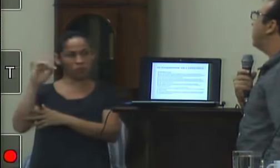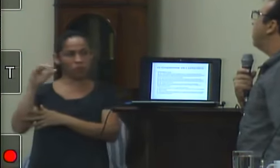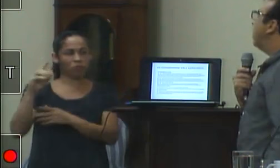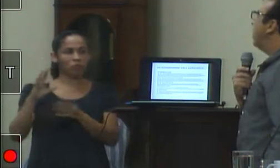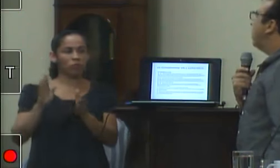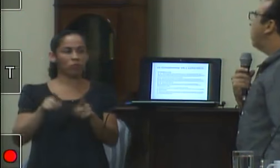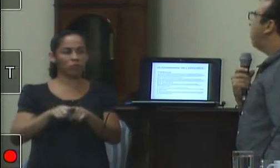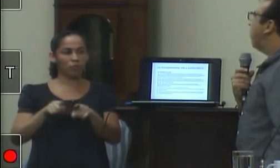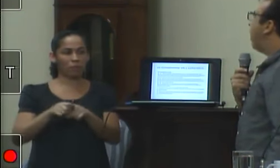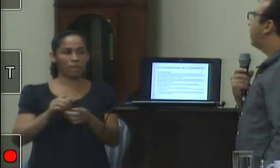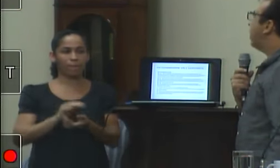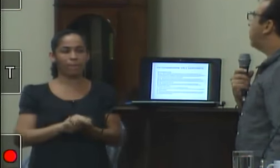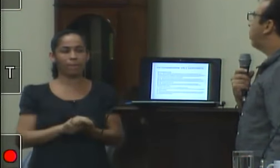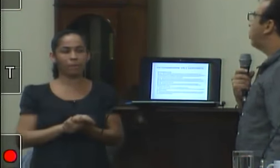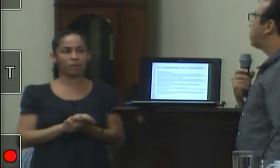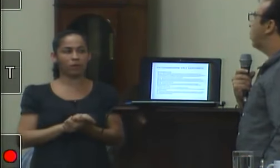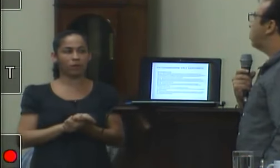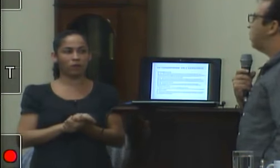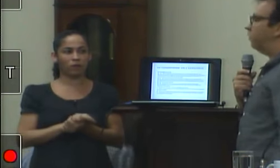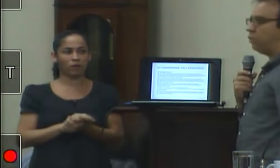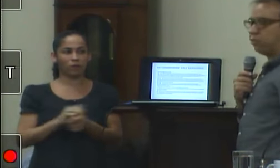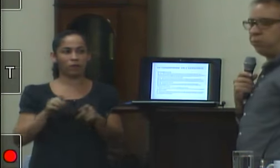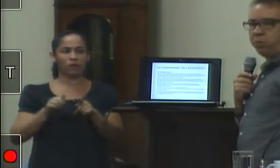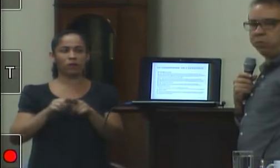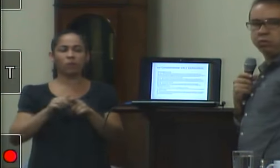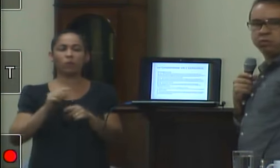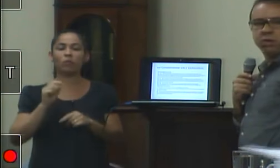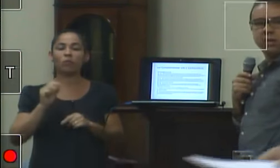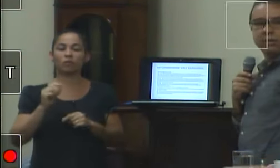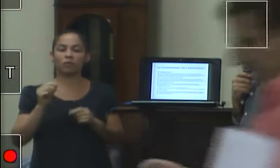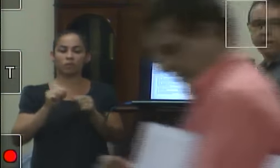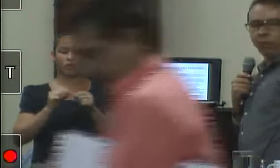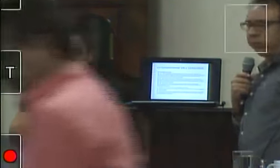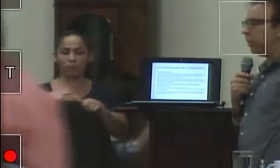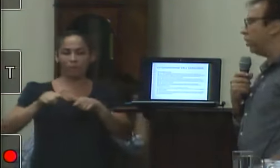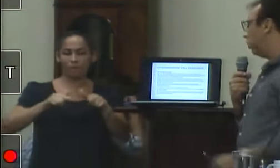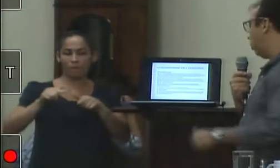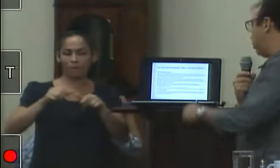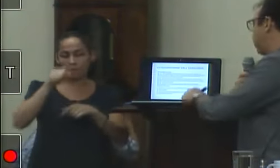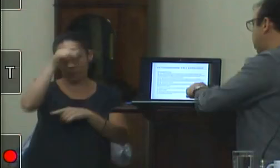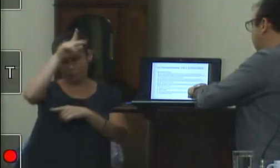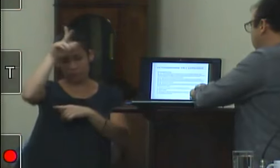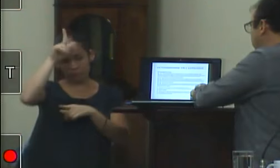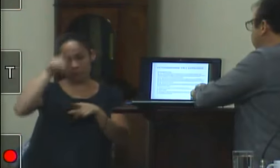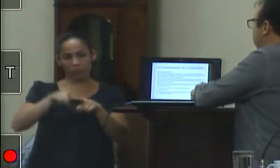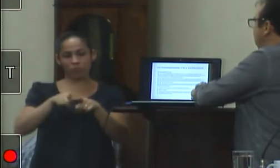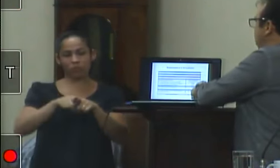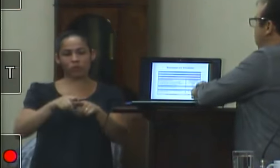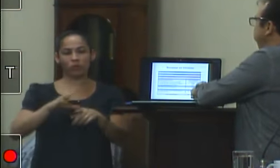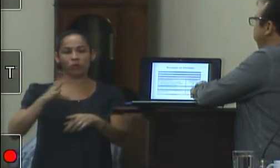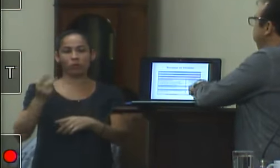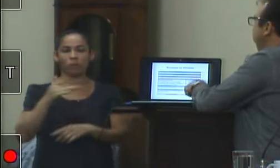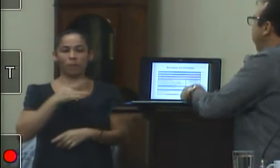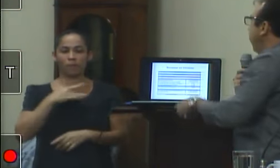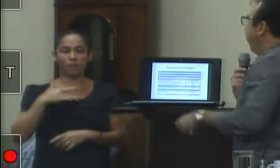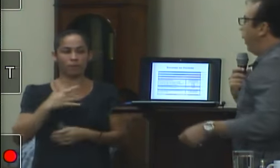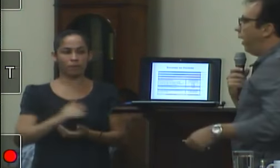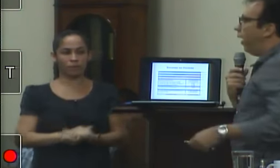recomendações, e a oferta e produção dos serviços públicos, né, cotejando com os indicadores de saúde.